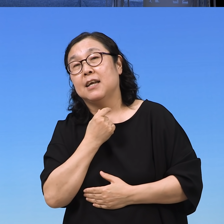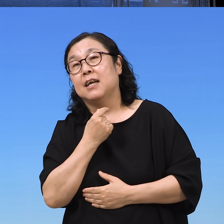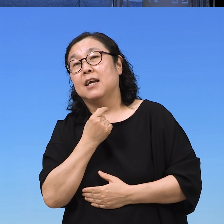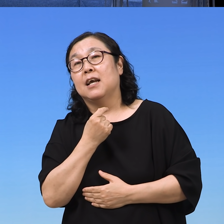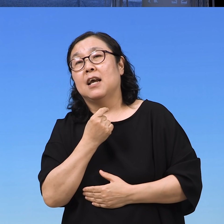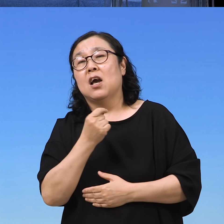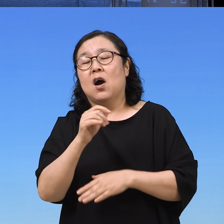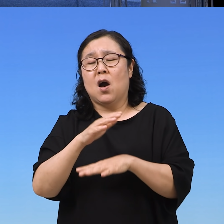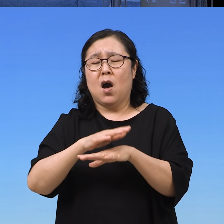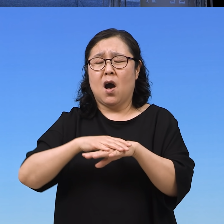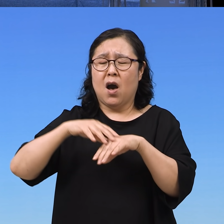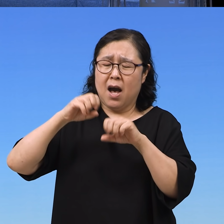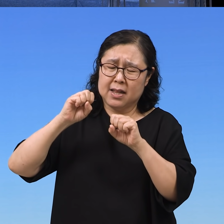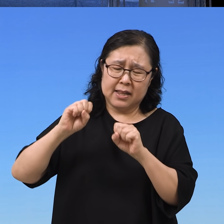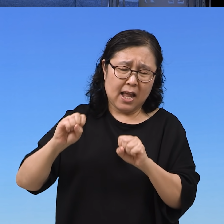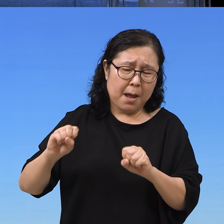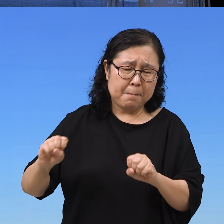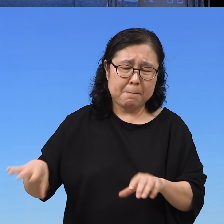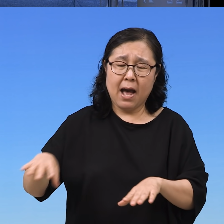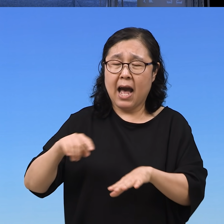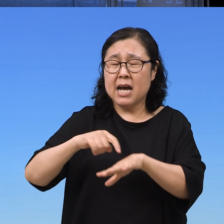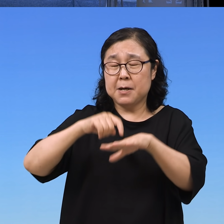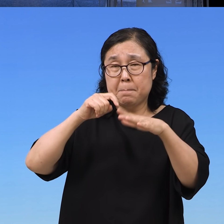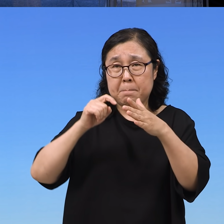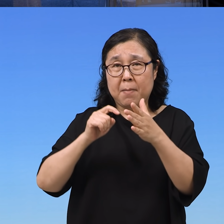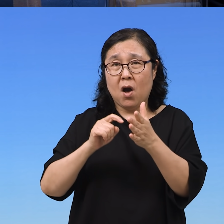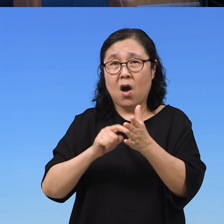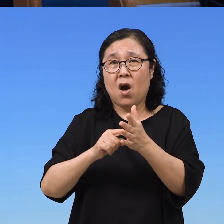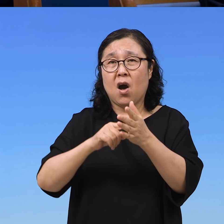제대로 섬기기 위하여 헛된 마음 버리고